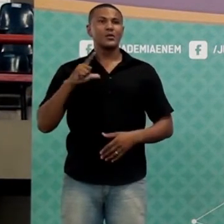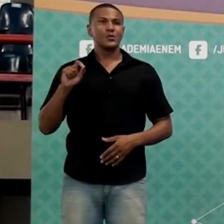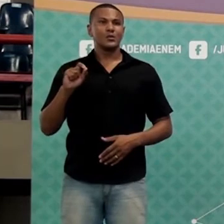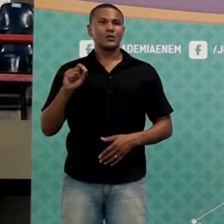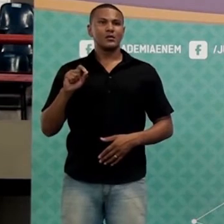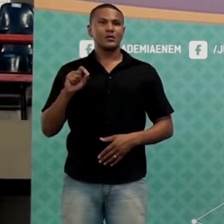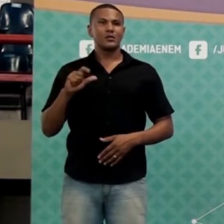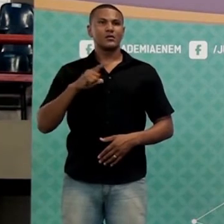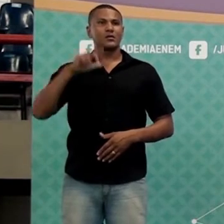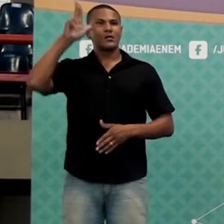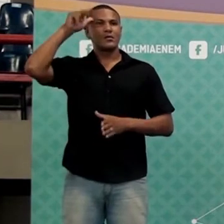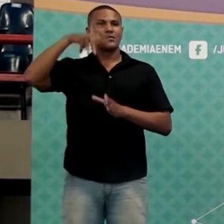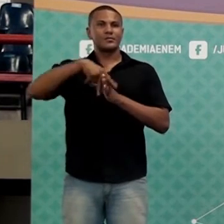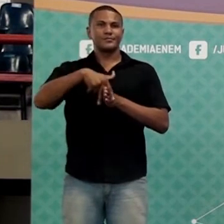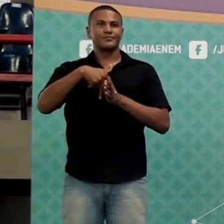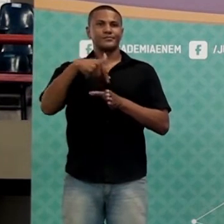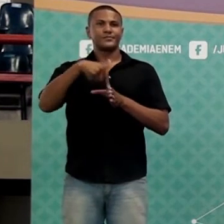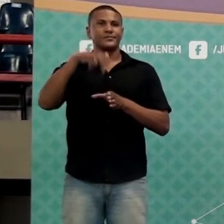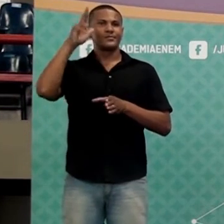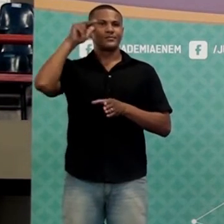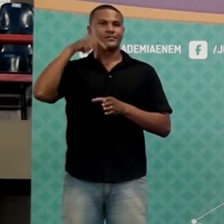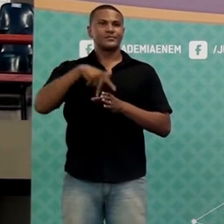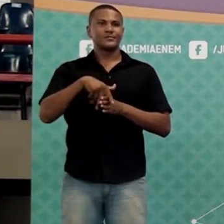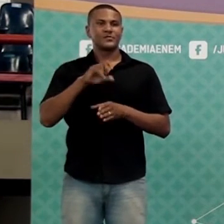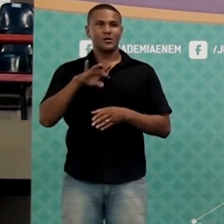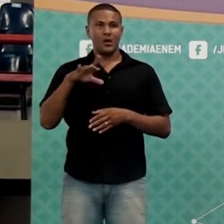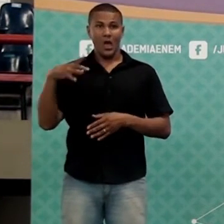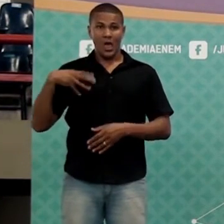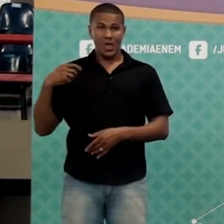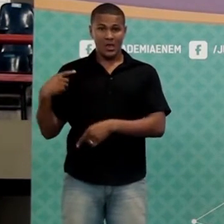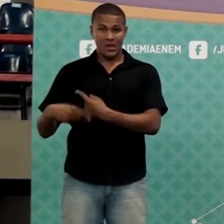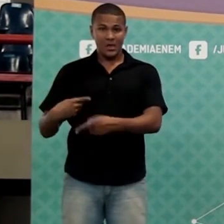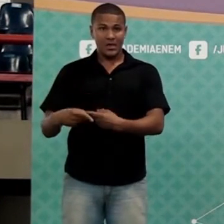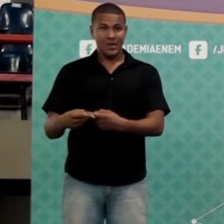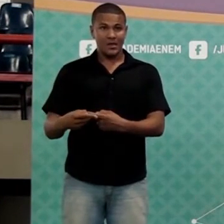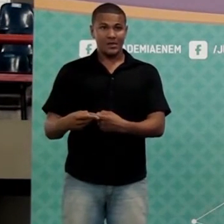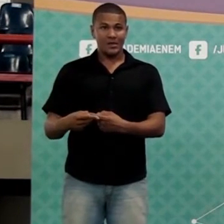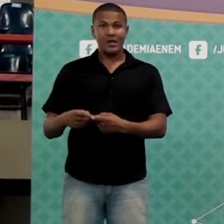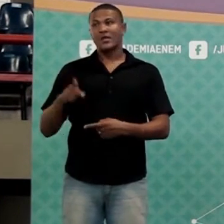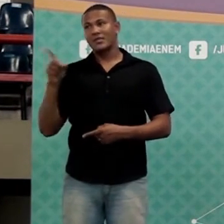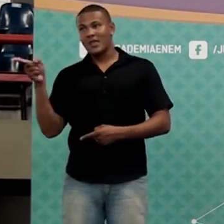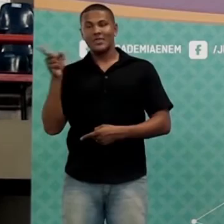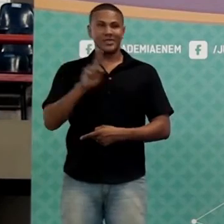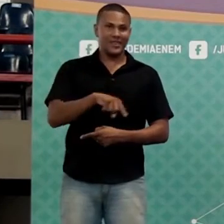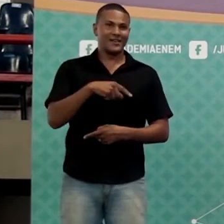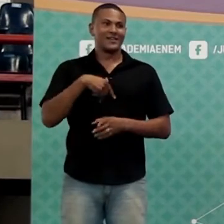Um cavalo. É hereditário? Nem ele, nem o cavalo.